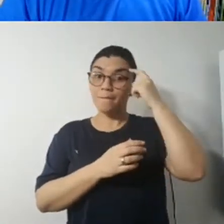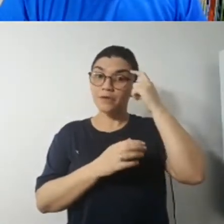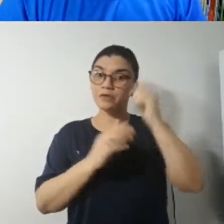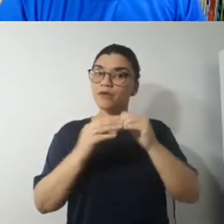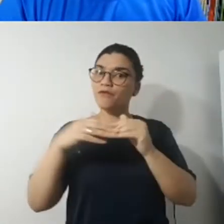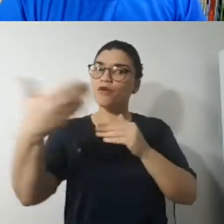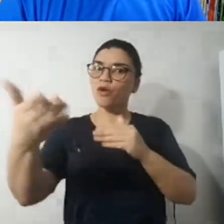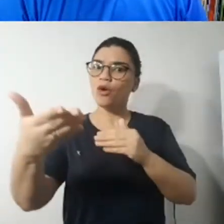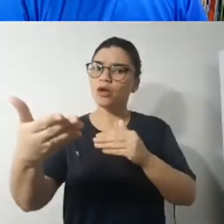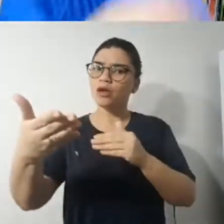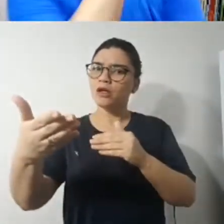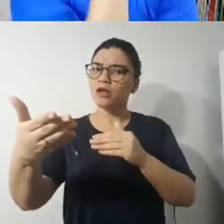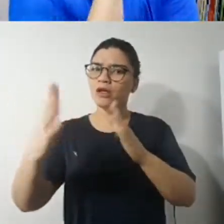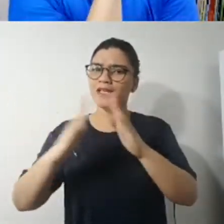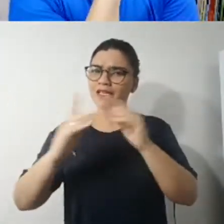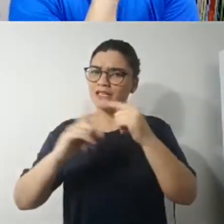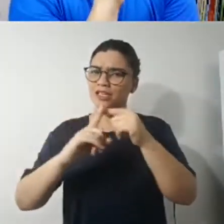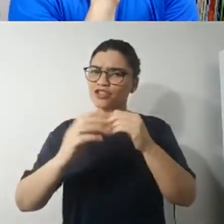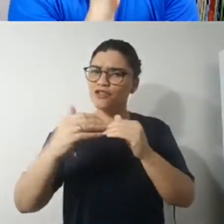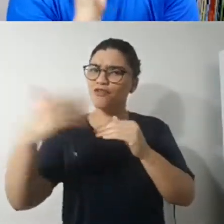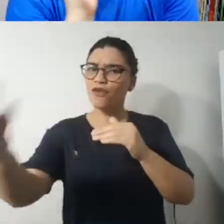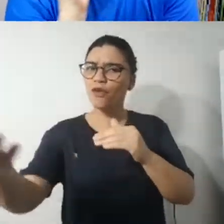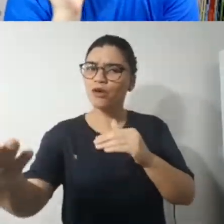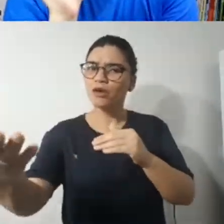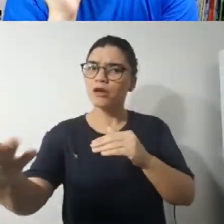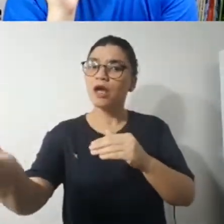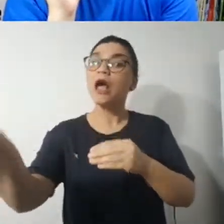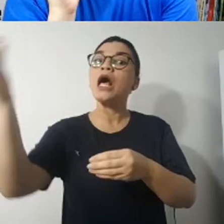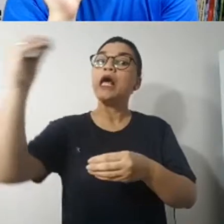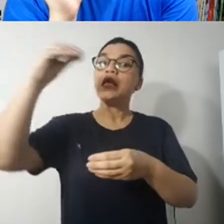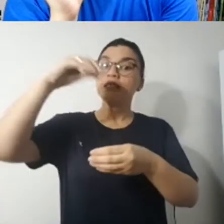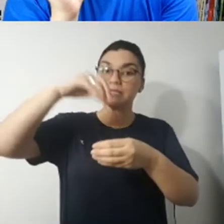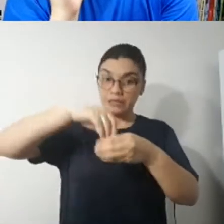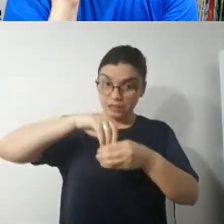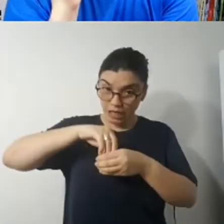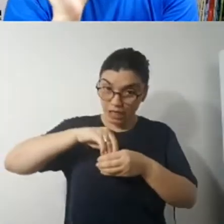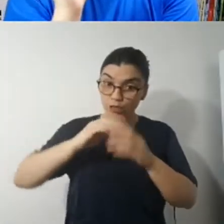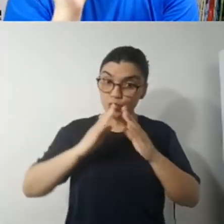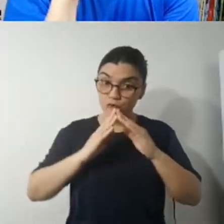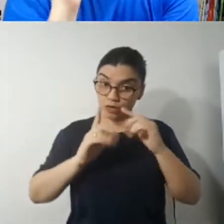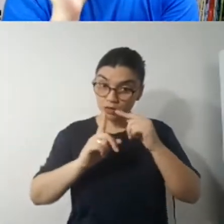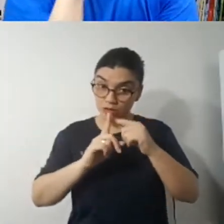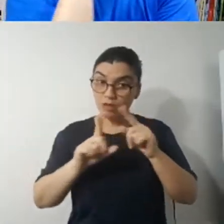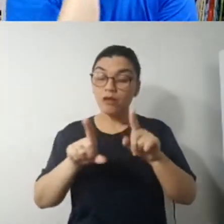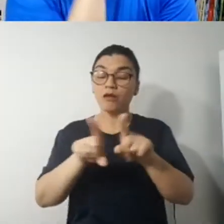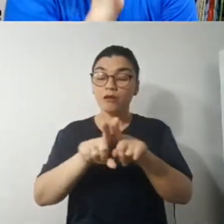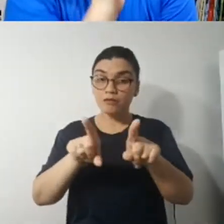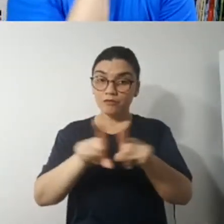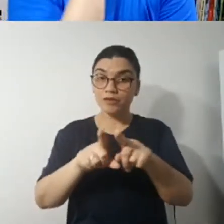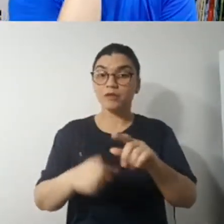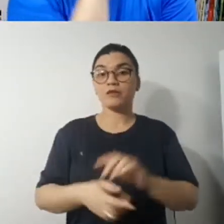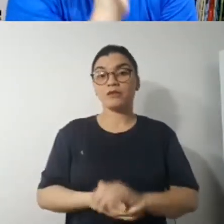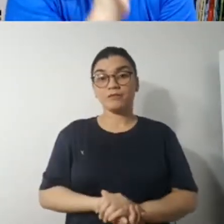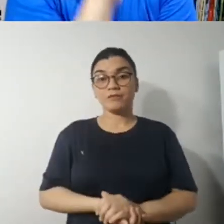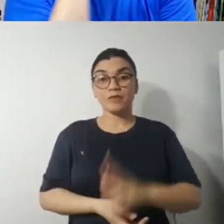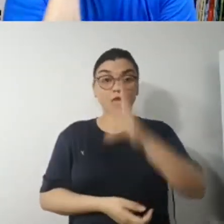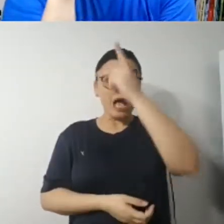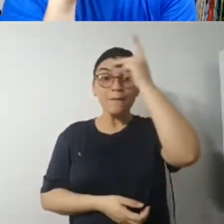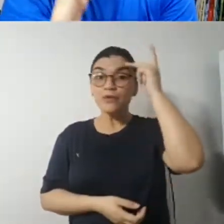assim. Quem quer viver piedosamente, Paulo já havia dito, os que querem viver piedosamente